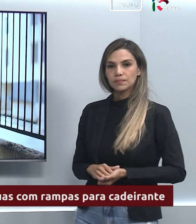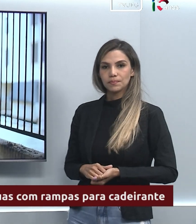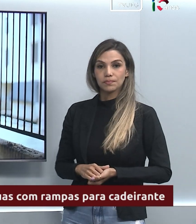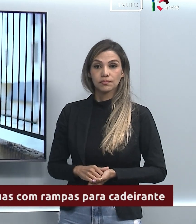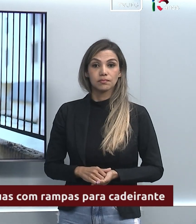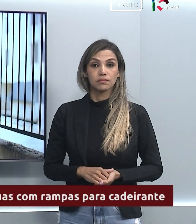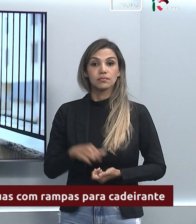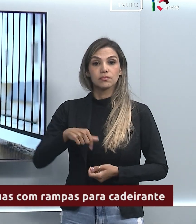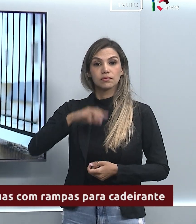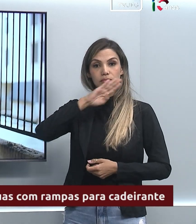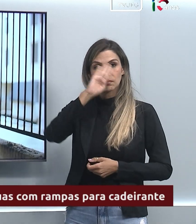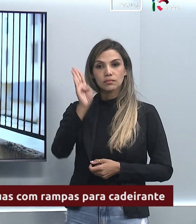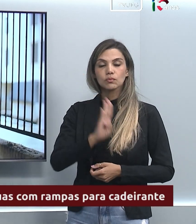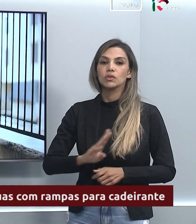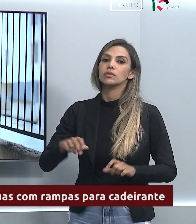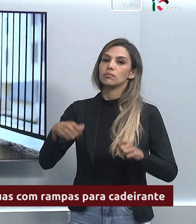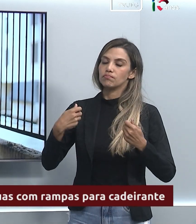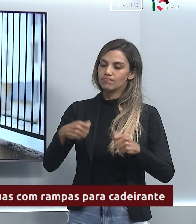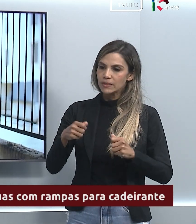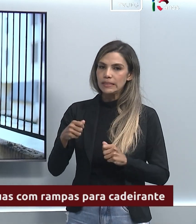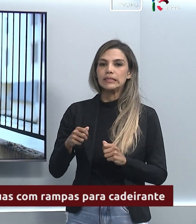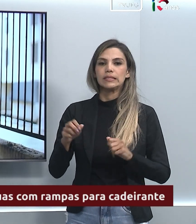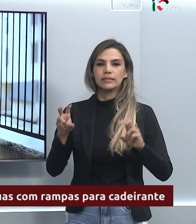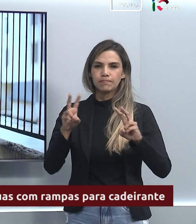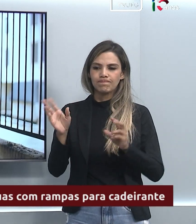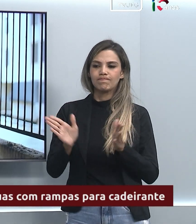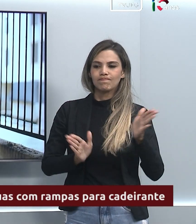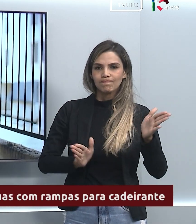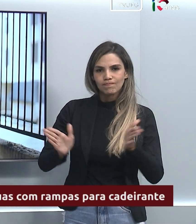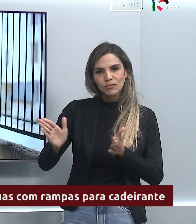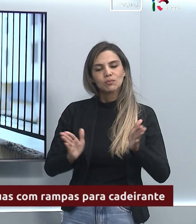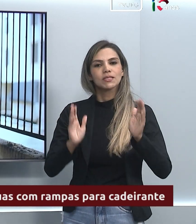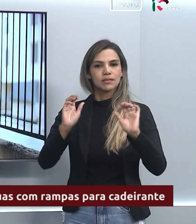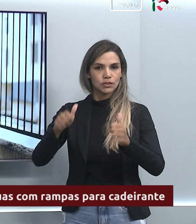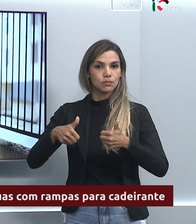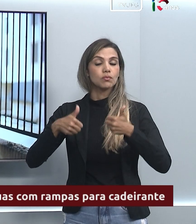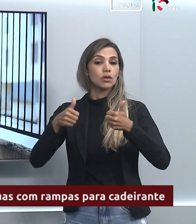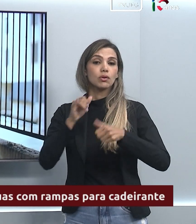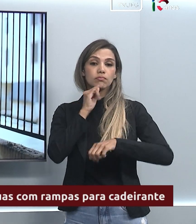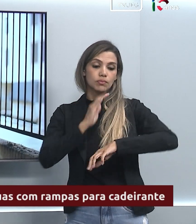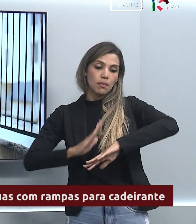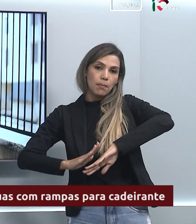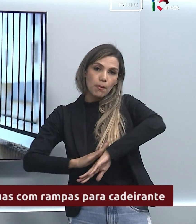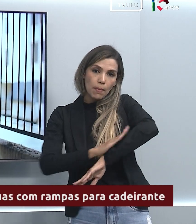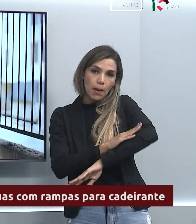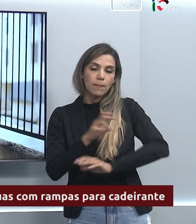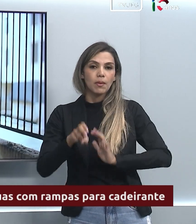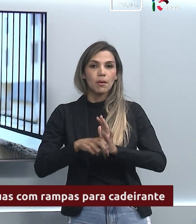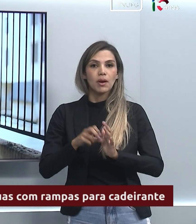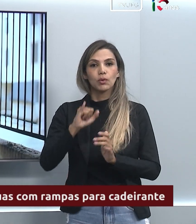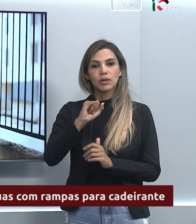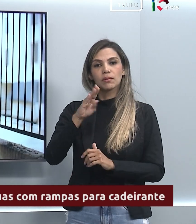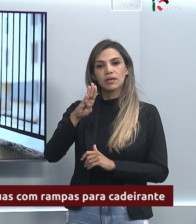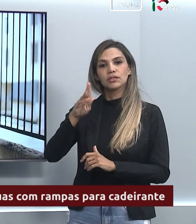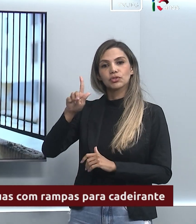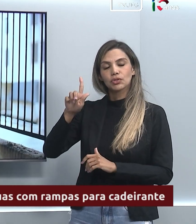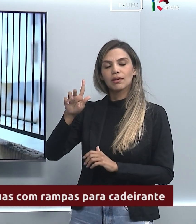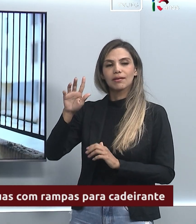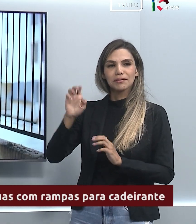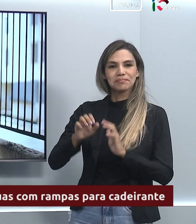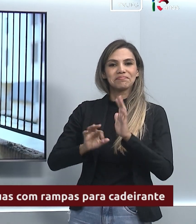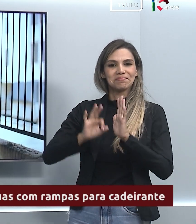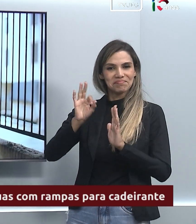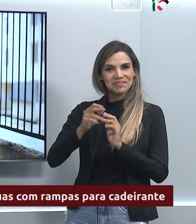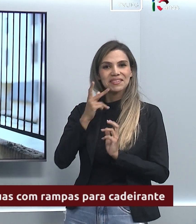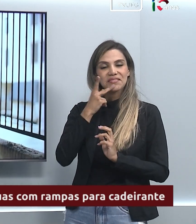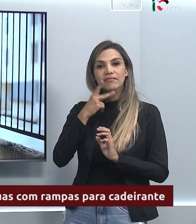O Brasil tem muito a melhorar quando o assunto é rampa para cadeirantes. Só para você ter uma ideia, o IBGE diz que faltam rampas tanto